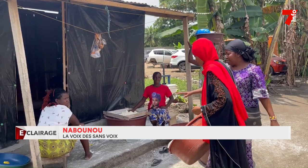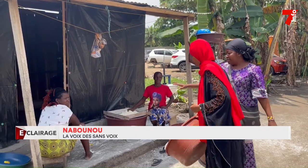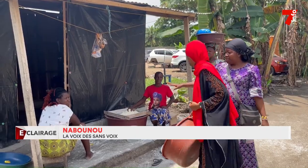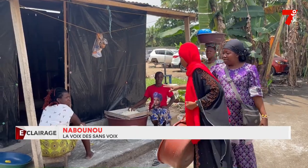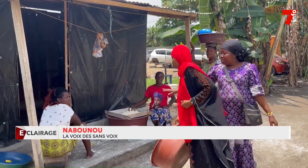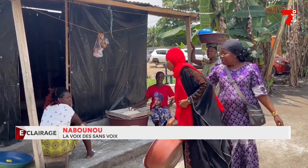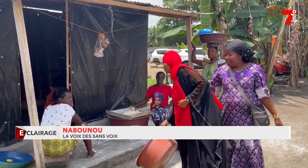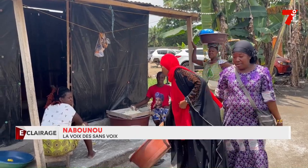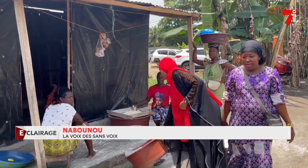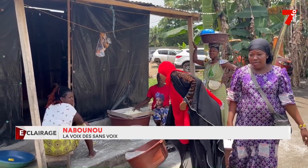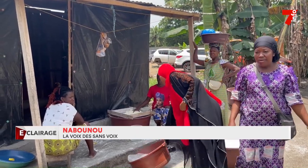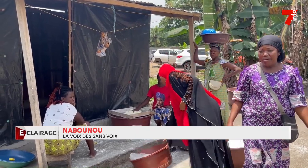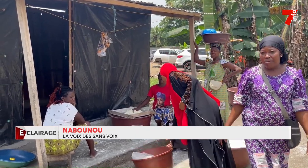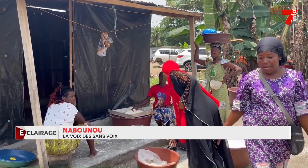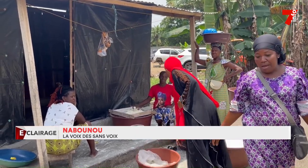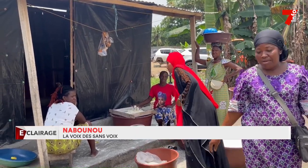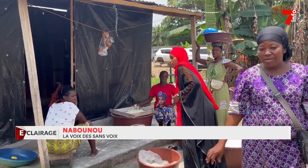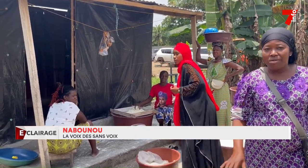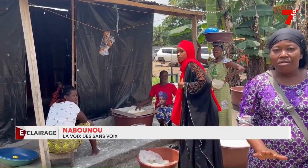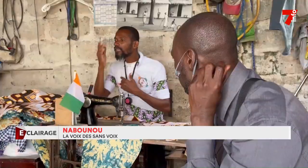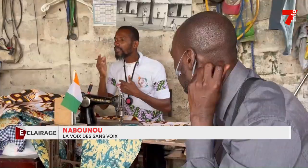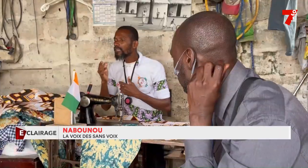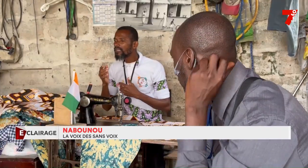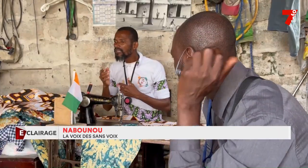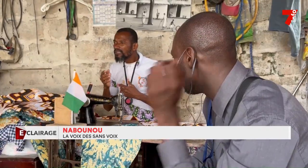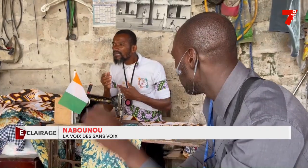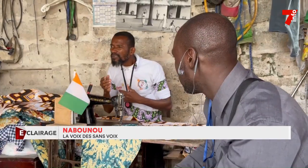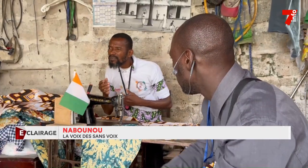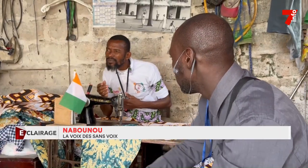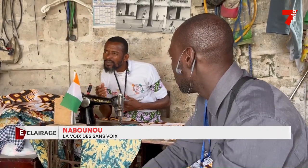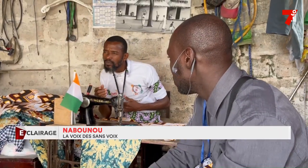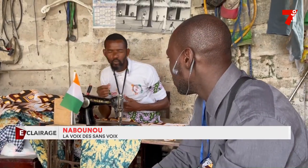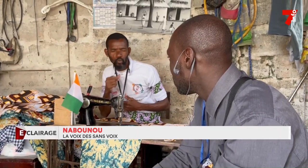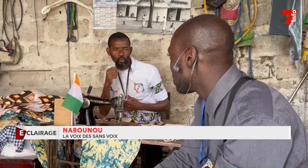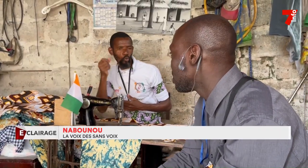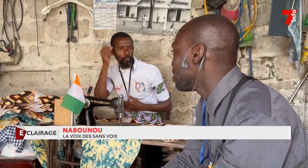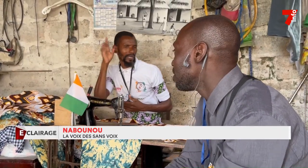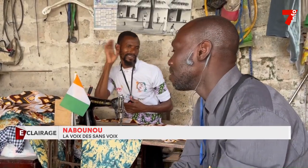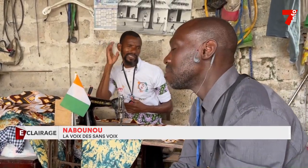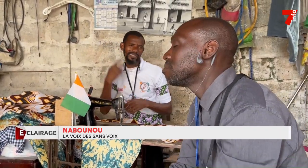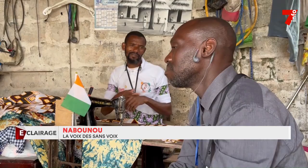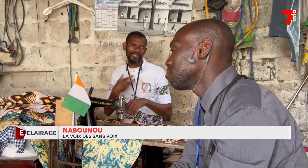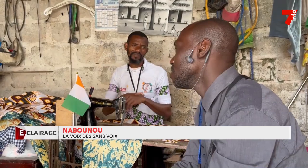musulmans de Côte d'Ivoire milite encore pour le bien-être de cette communauté.